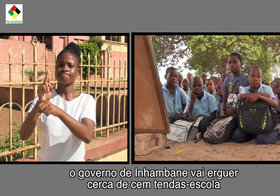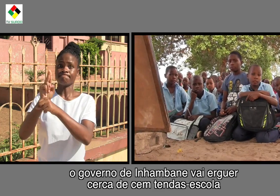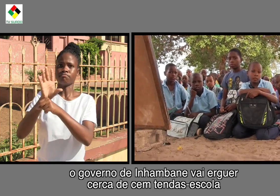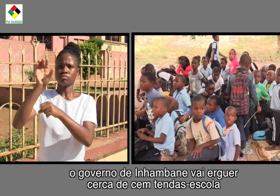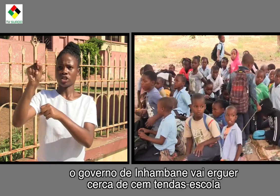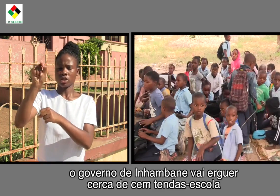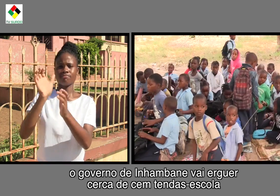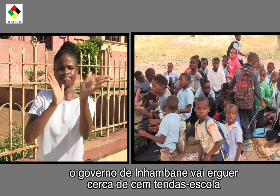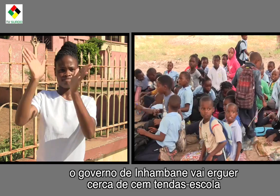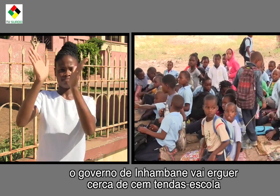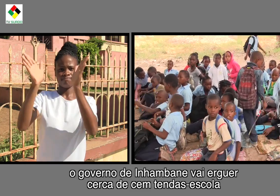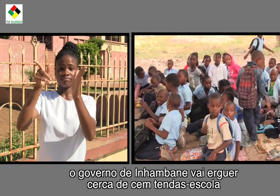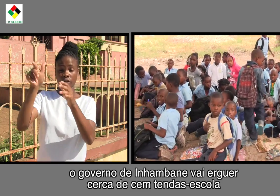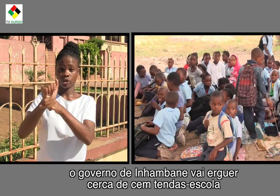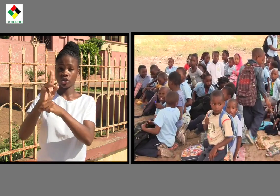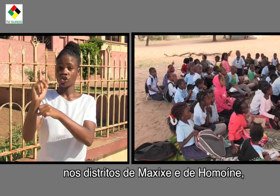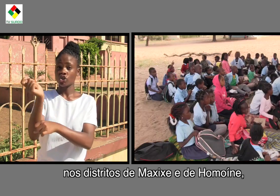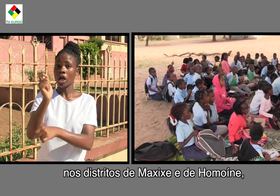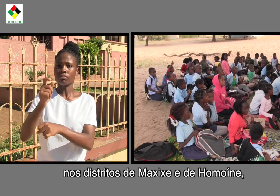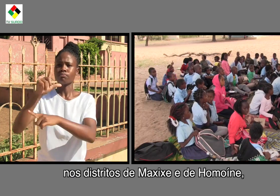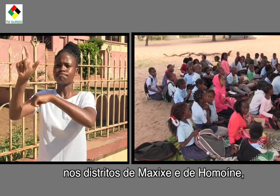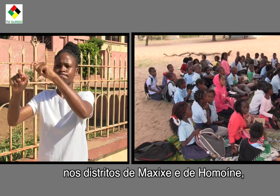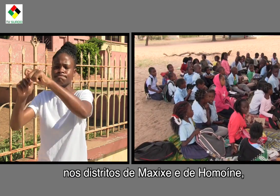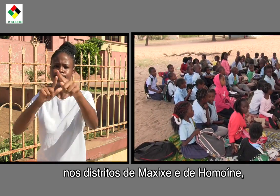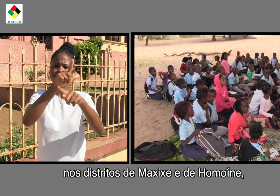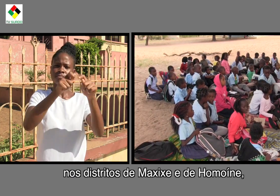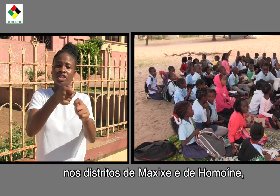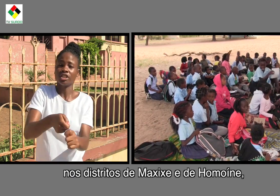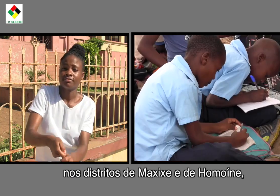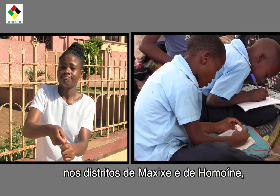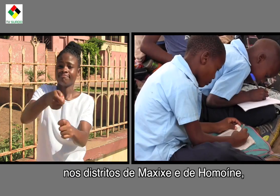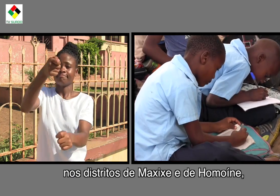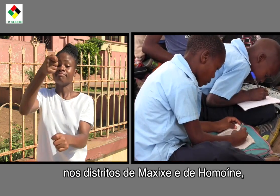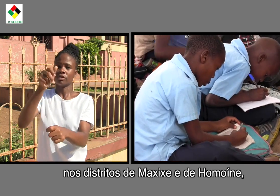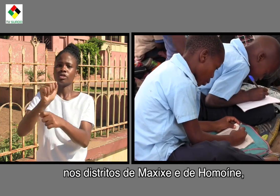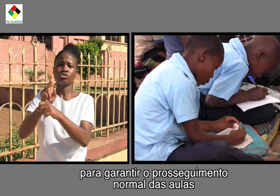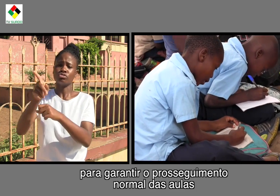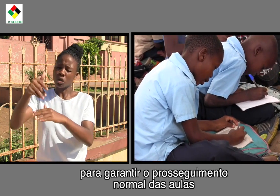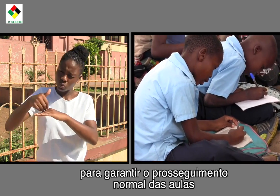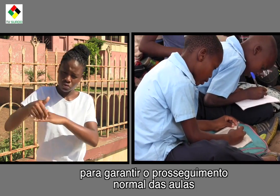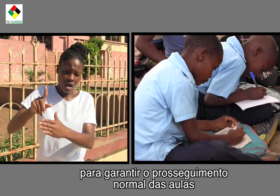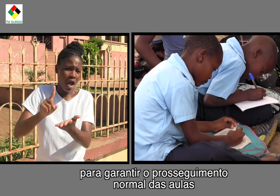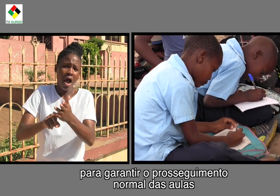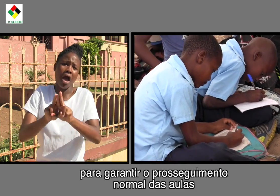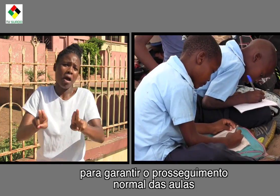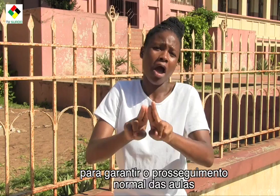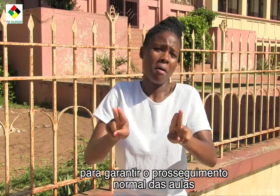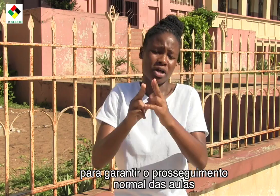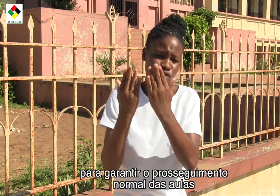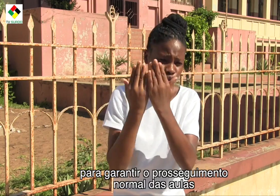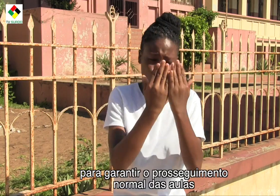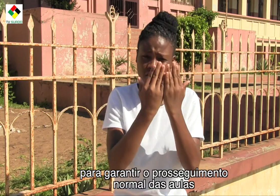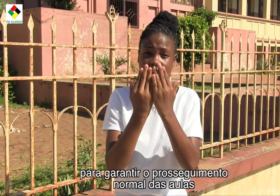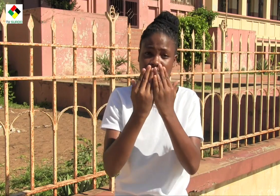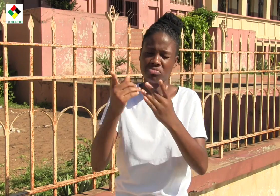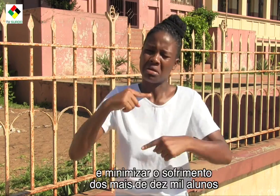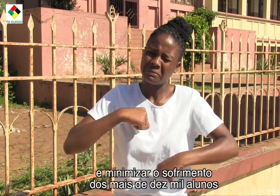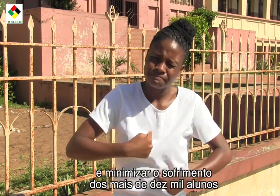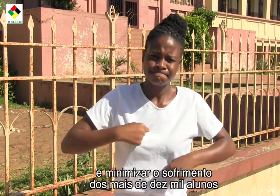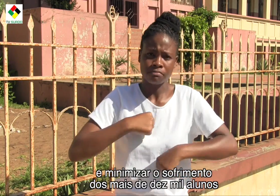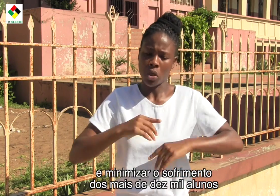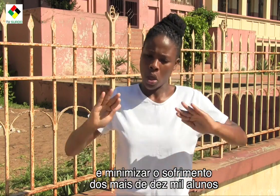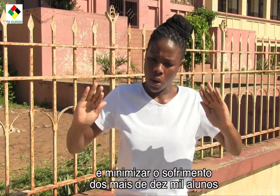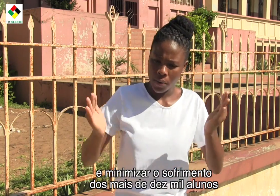foi erguer cerca de 100 tendas de escolas nos distritos de Machis e Omoine, para garantir o prosseguimento normal das aulas